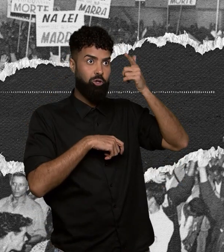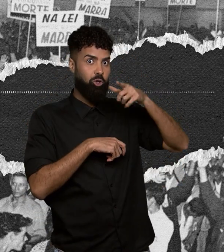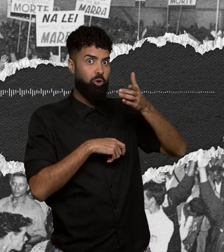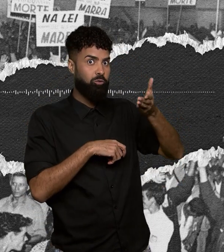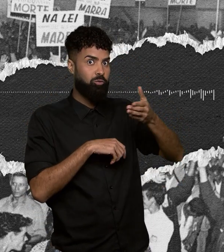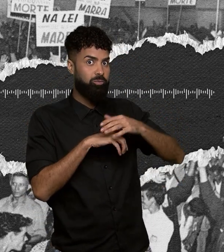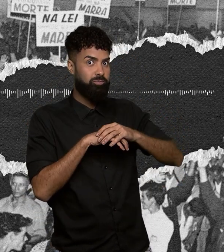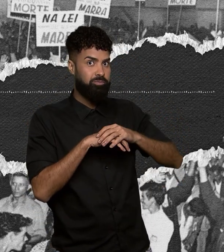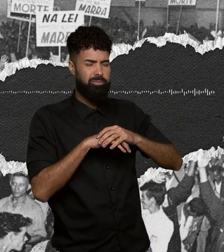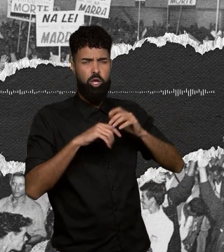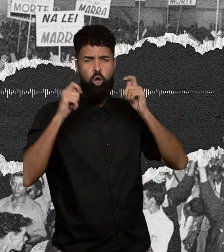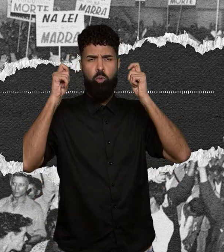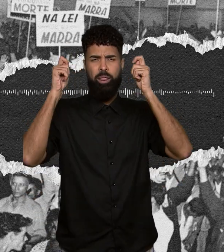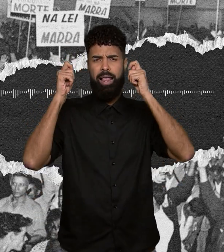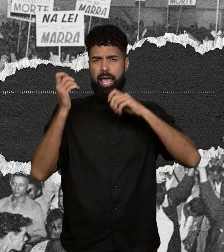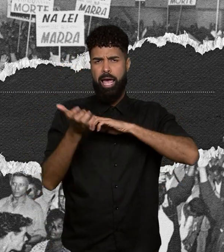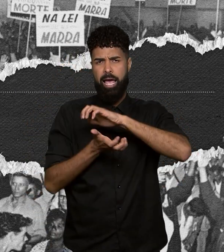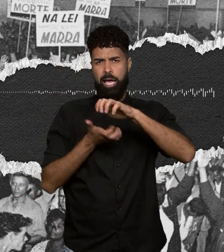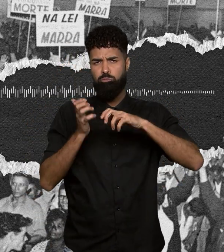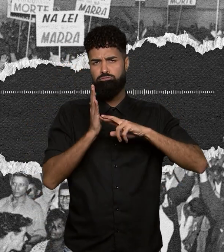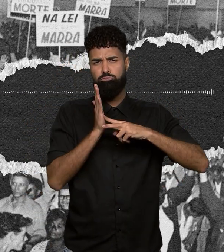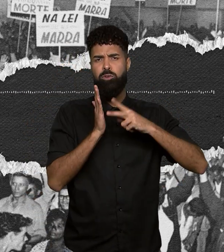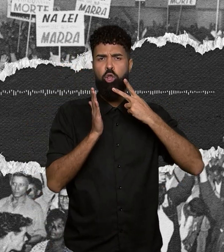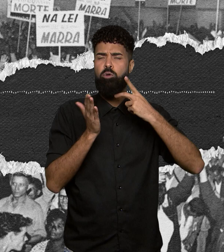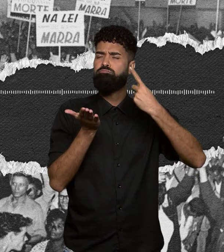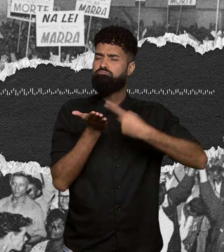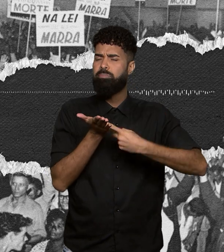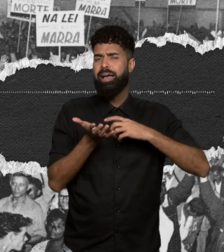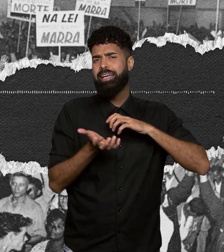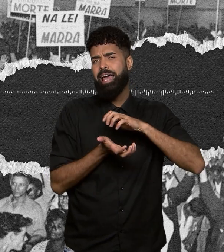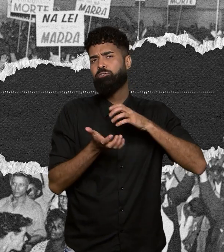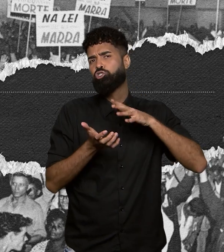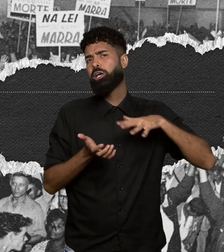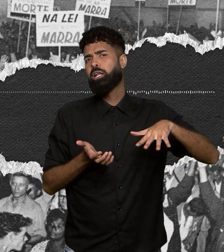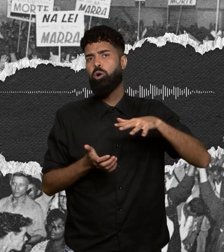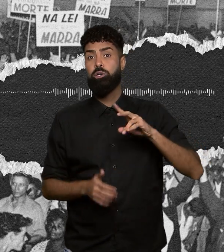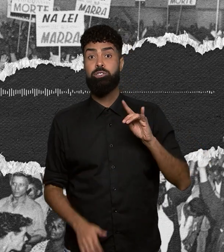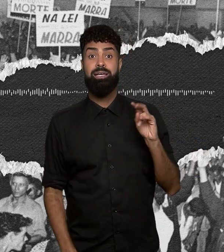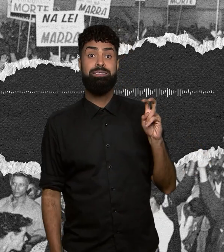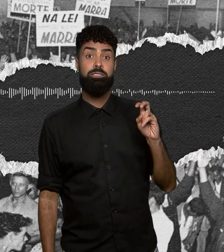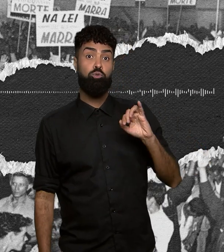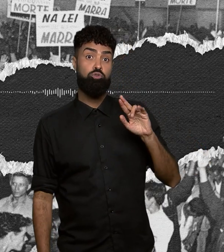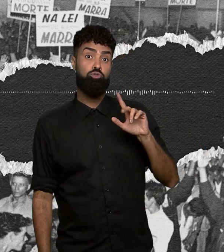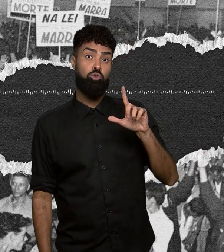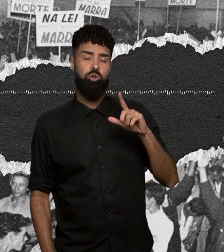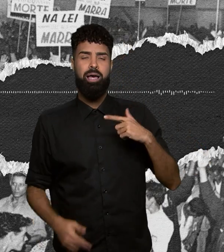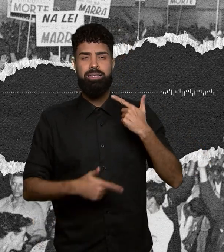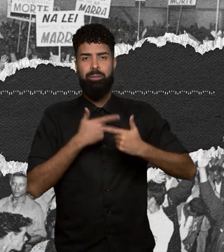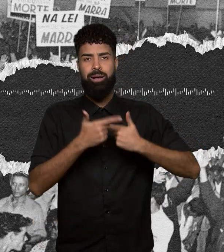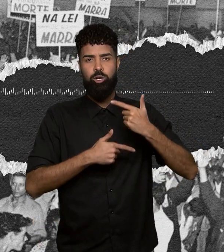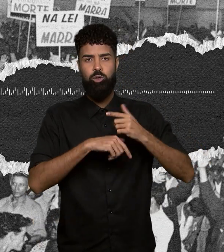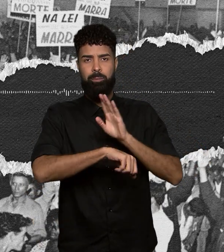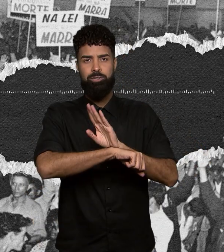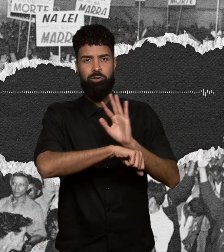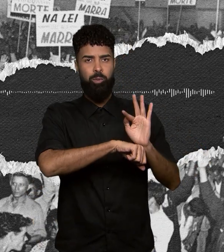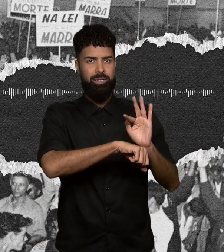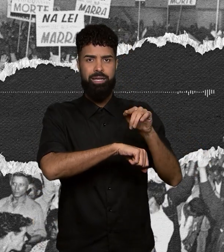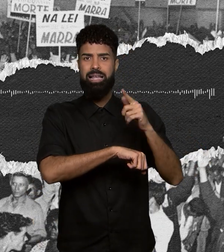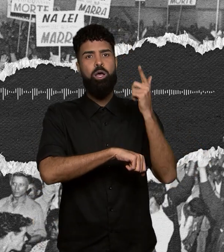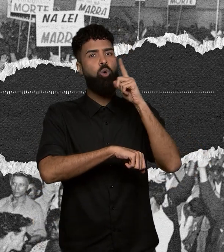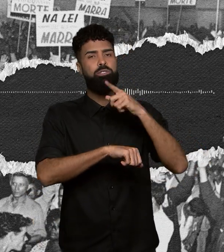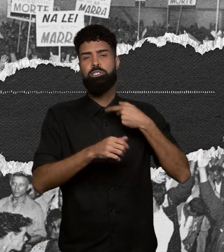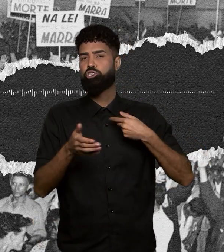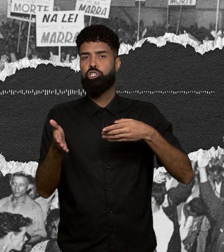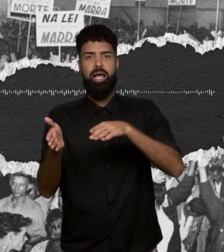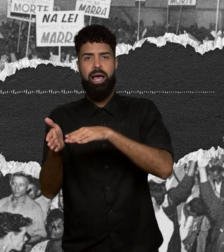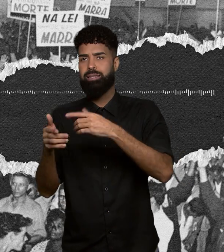sindicatos convocaram uma greve geral nesse dia no 5 de Julho os trabalhadores da Baixada Fluminense que não conseguiam chegar ao